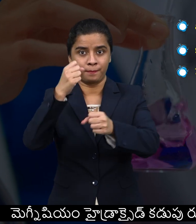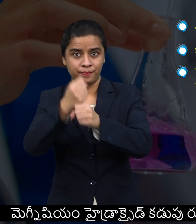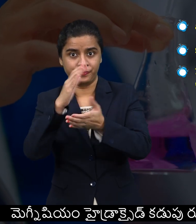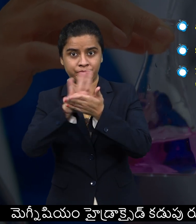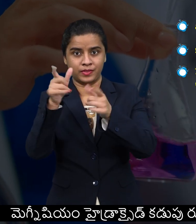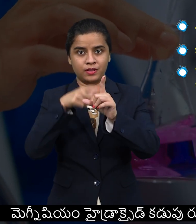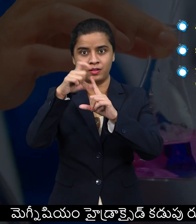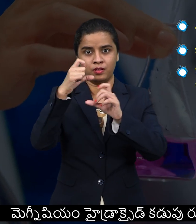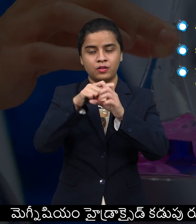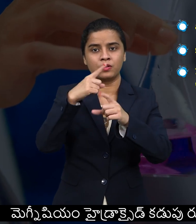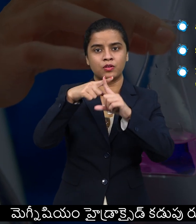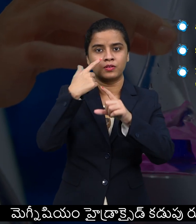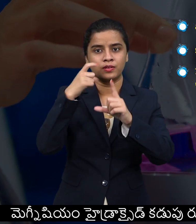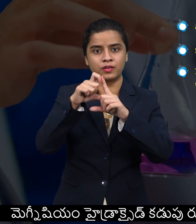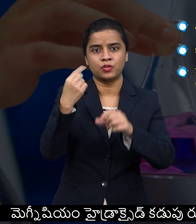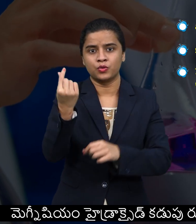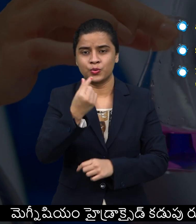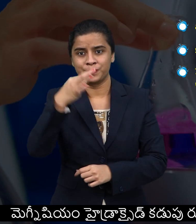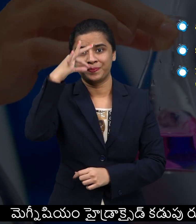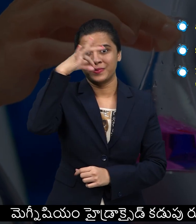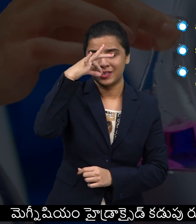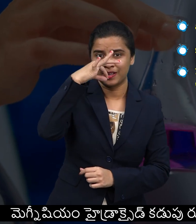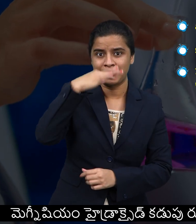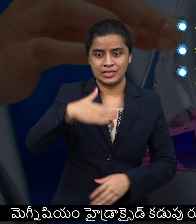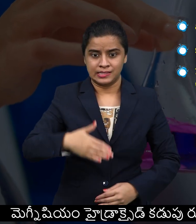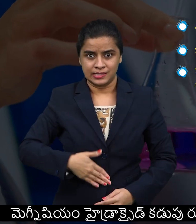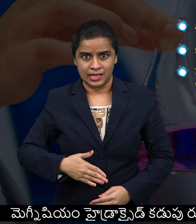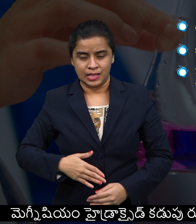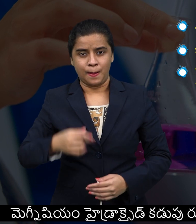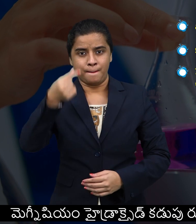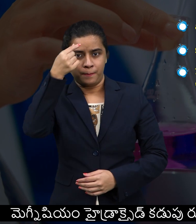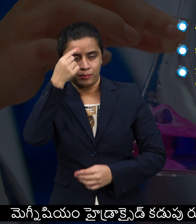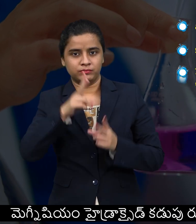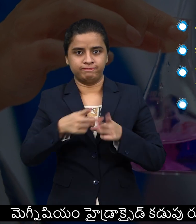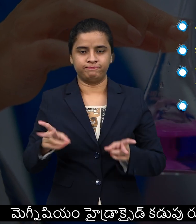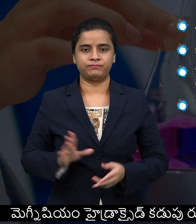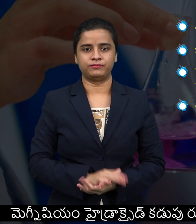మెగ్నీషియం హైడ్రాక్సైడ్ కడుపు రుగ్మతకు ఔషధంగా ఉపయోగించబడుతుంది.